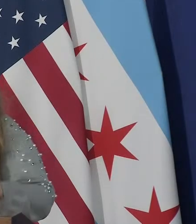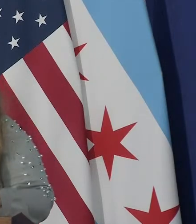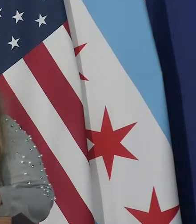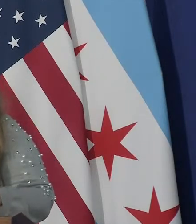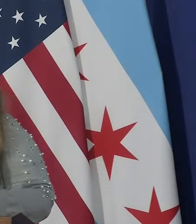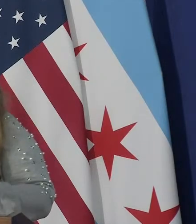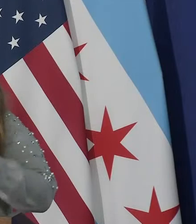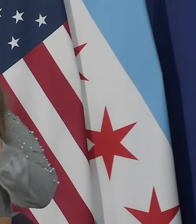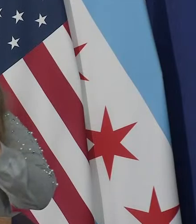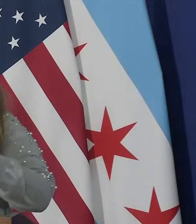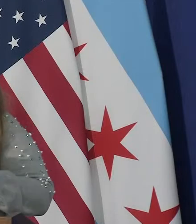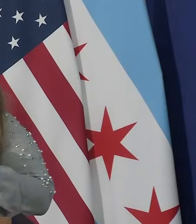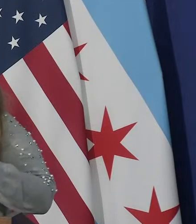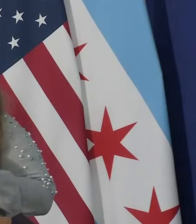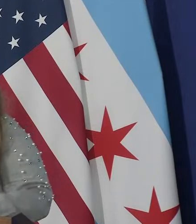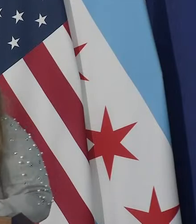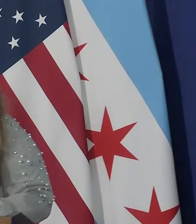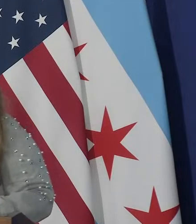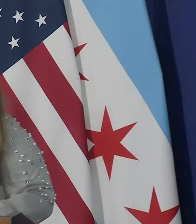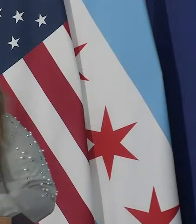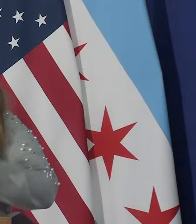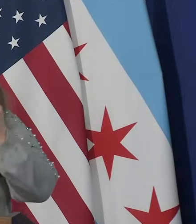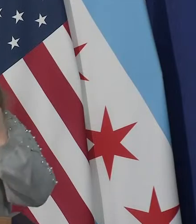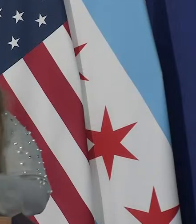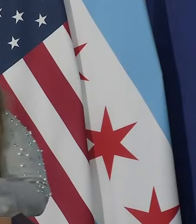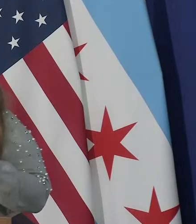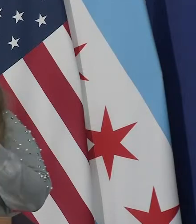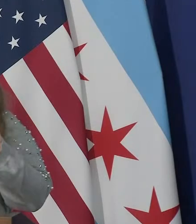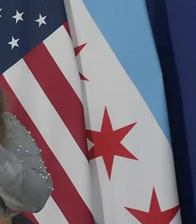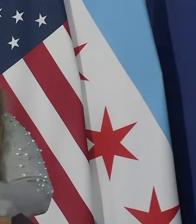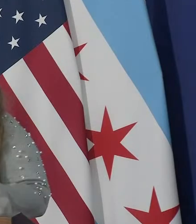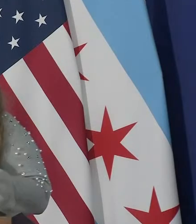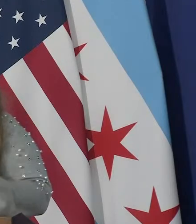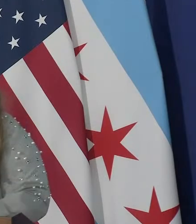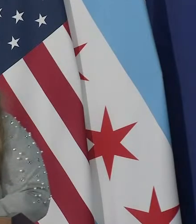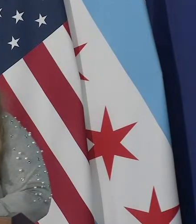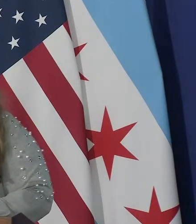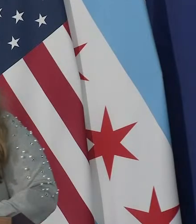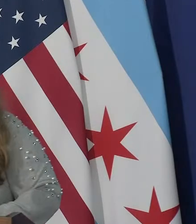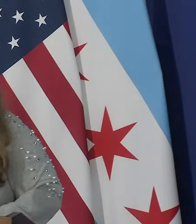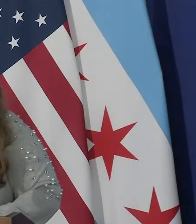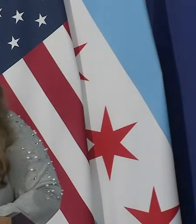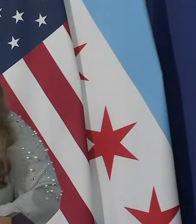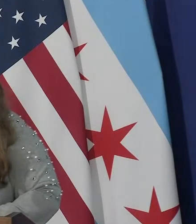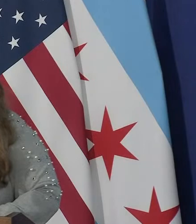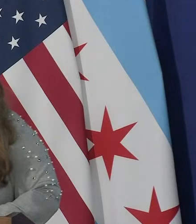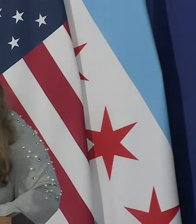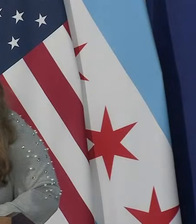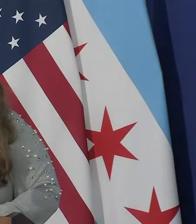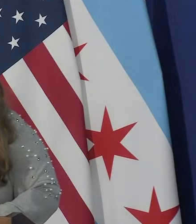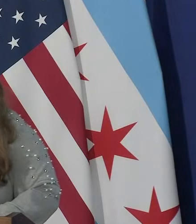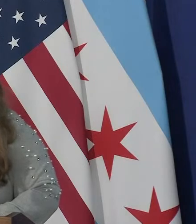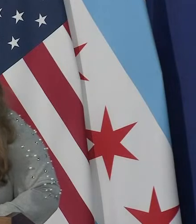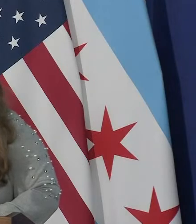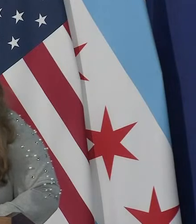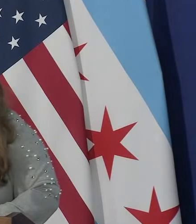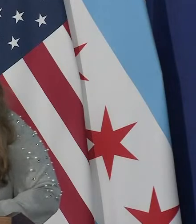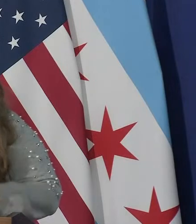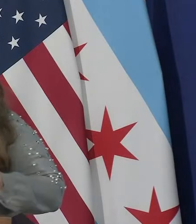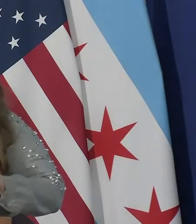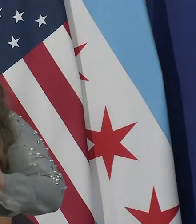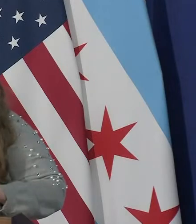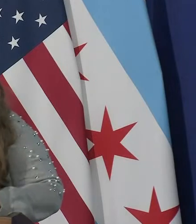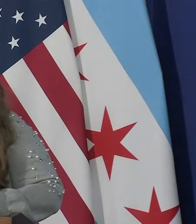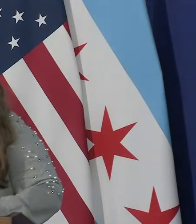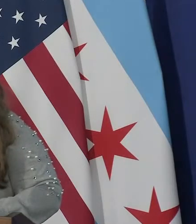Pedimos paciencia. Sabemos lo difícil que es, pero estamos buscando esas soluciones de las vacunas,